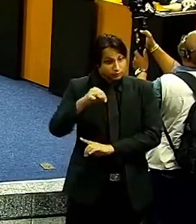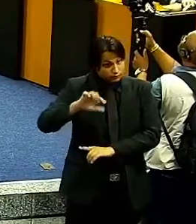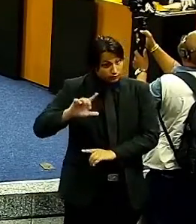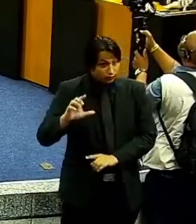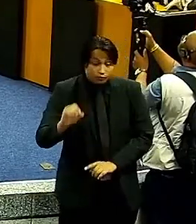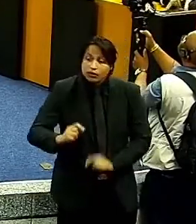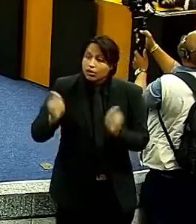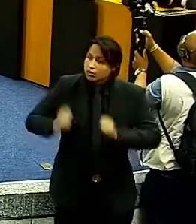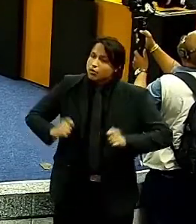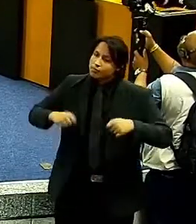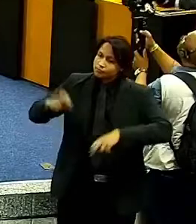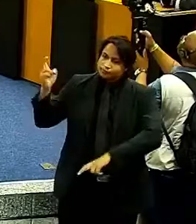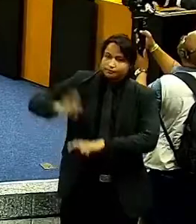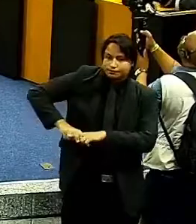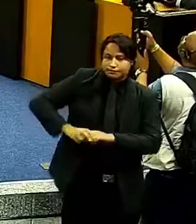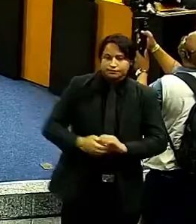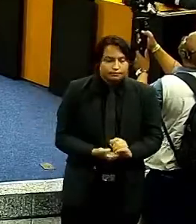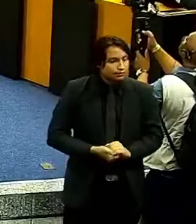assento